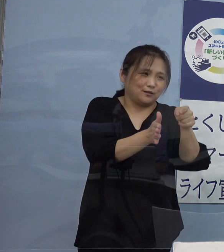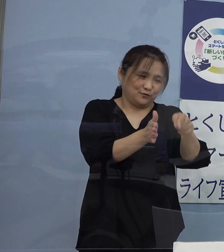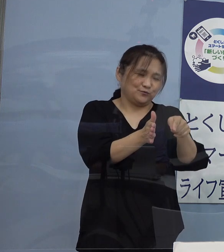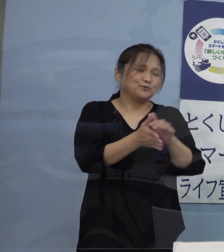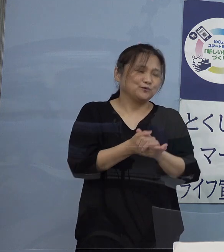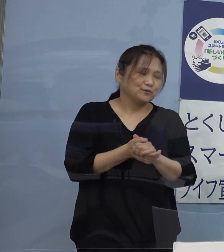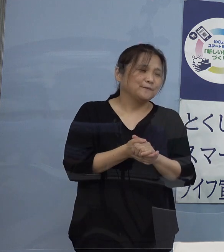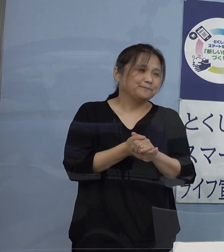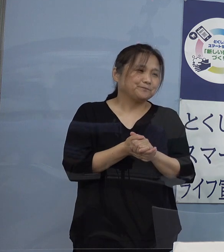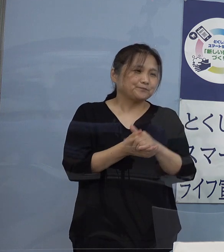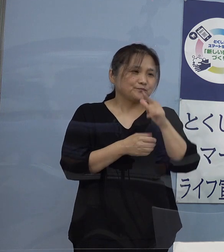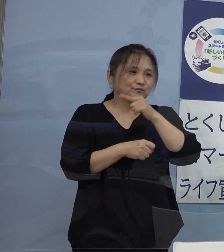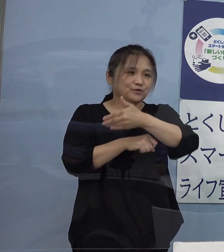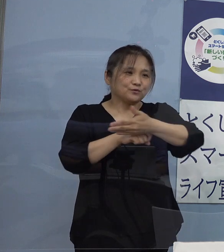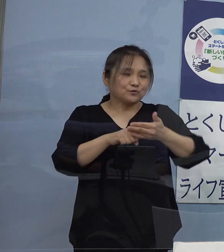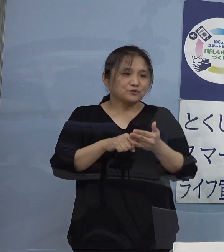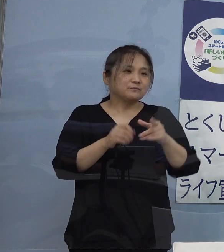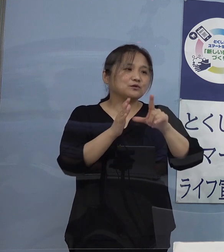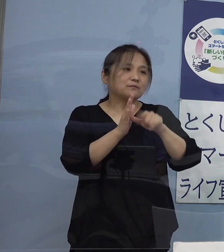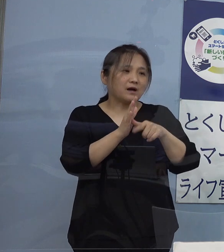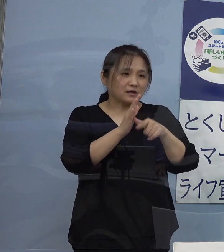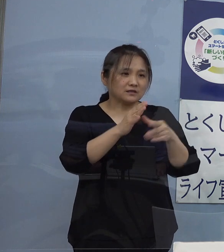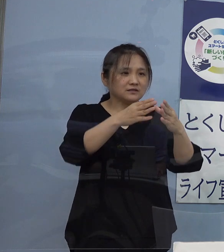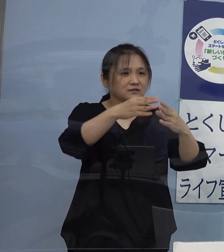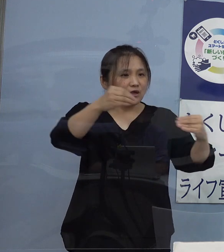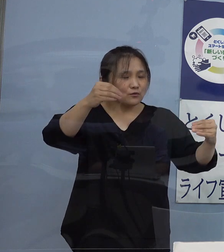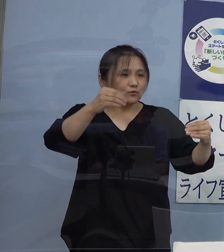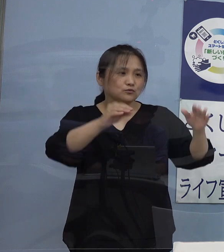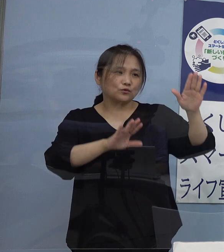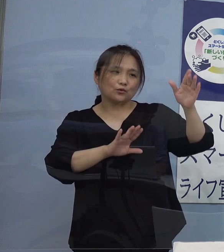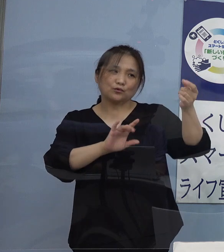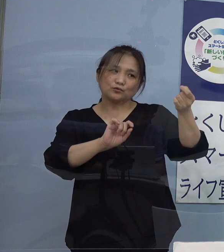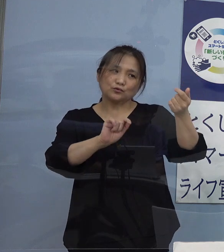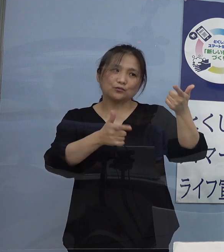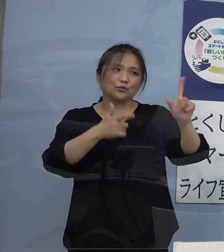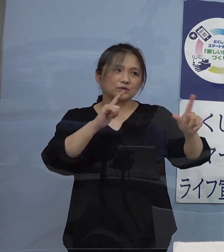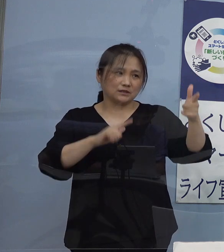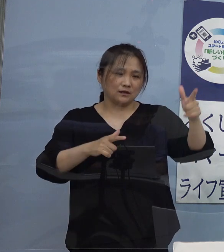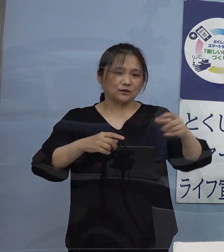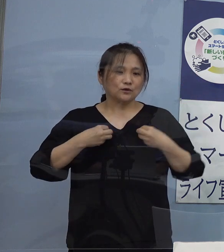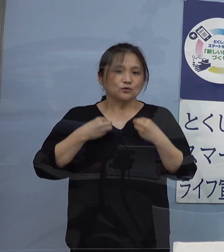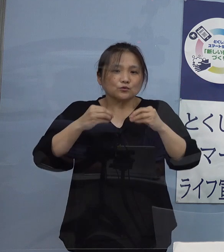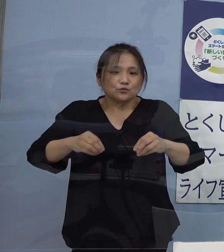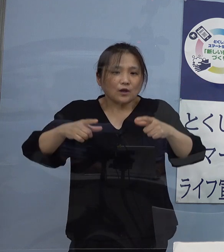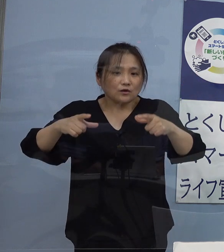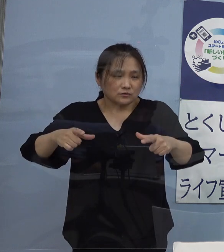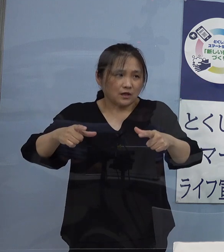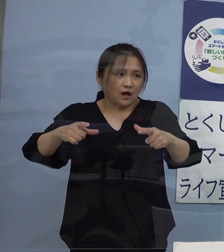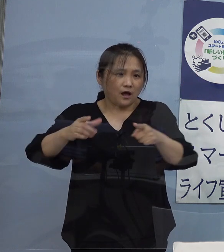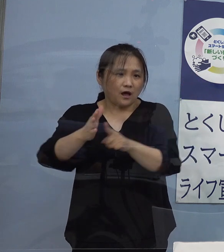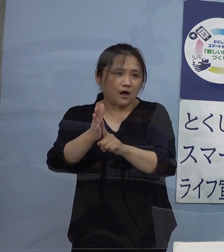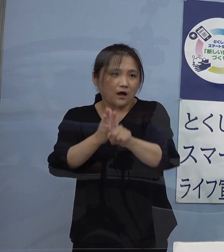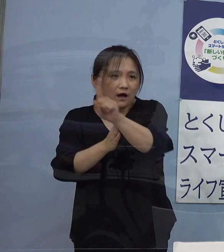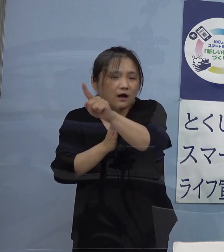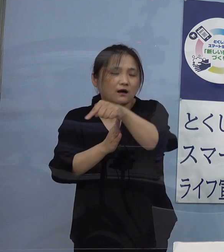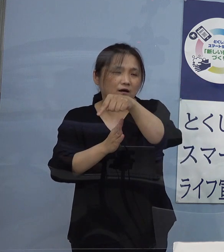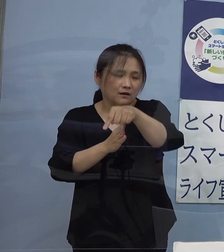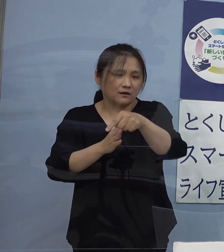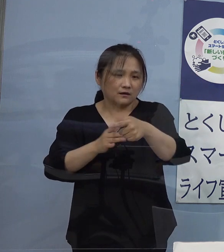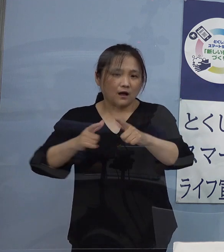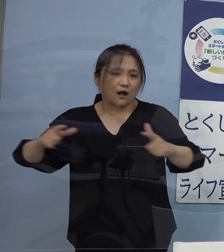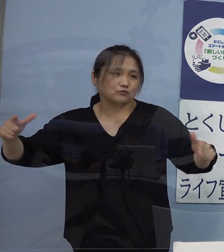ので、まあ、徳島の場合、全国と少し様相が違うクラスター主導のこの感染拡大ということでした